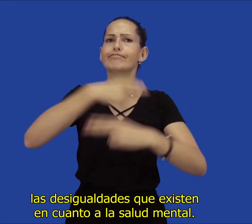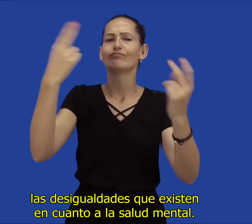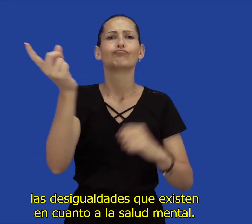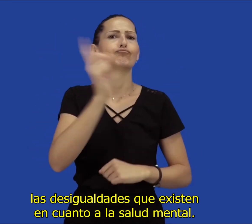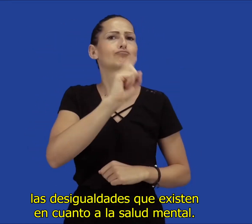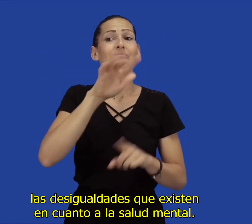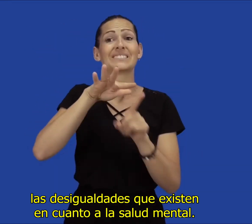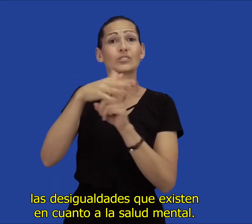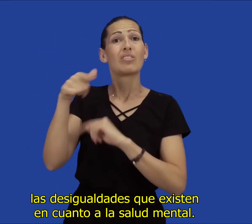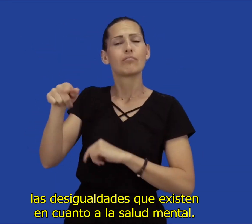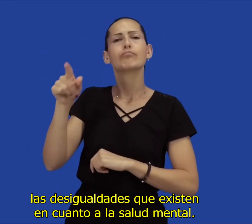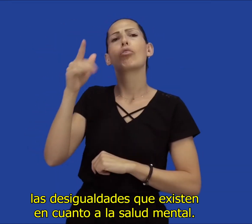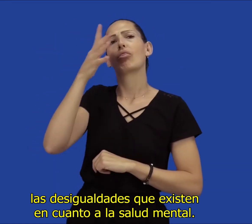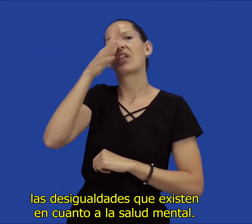cuanto a la salud mental